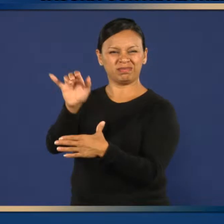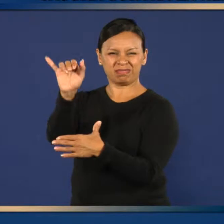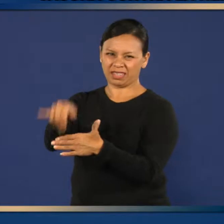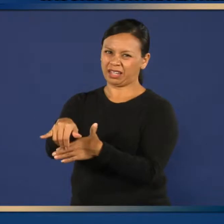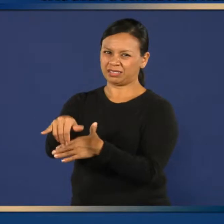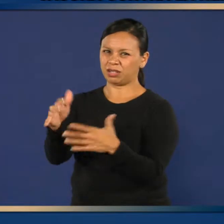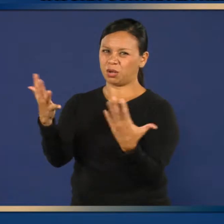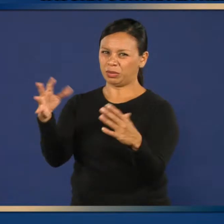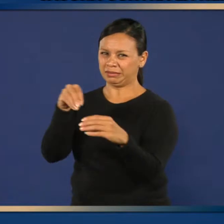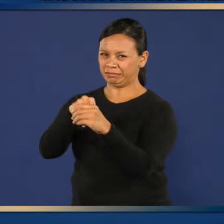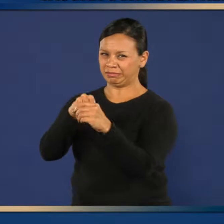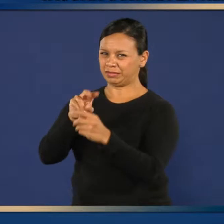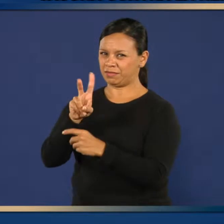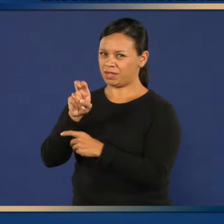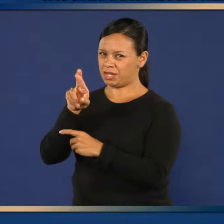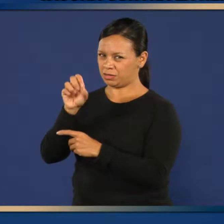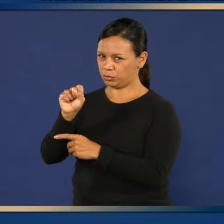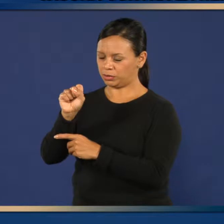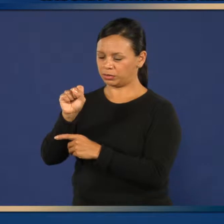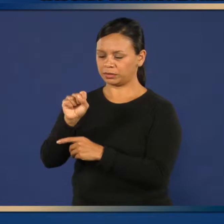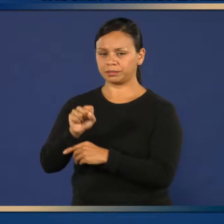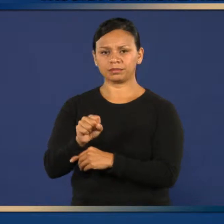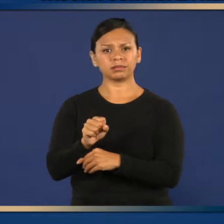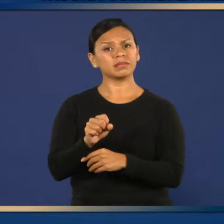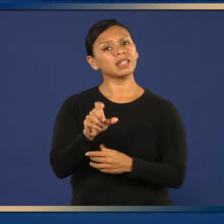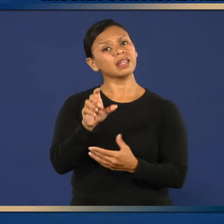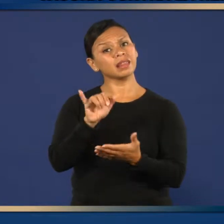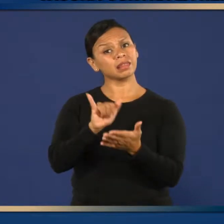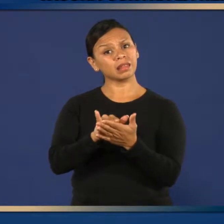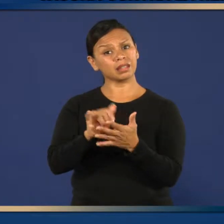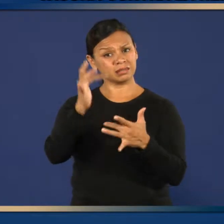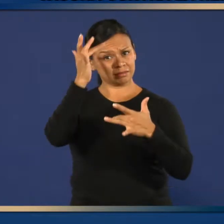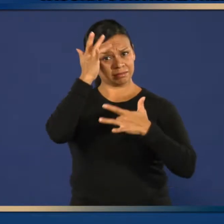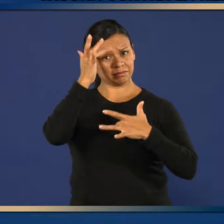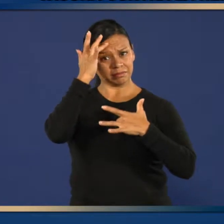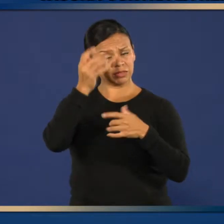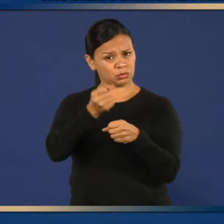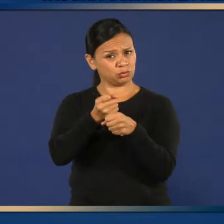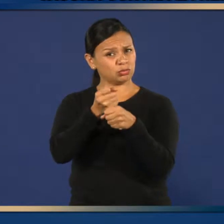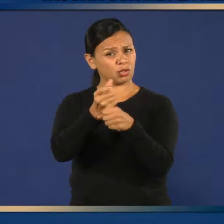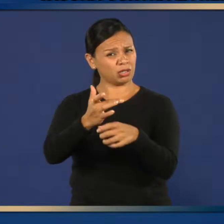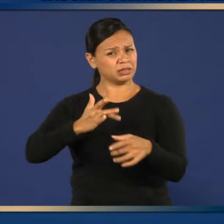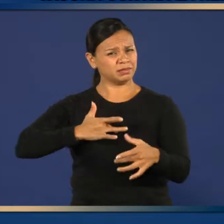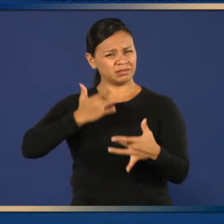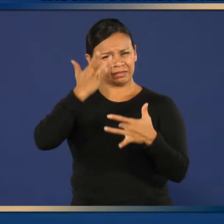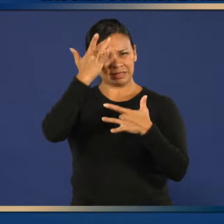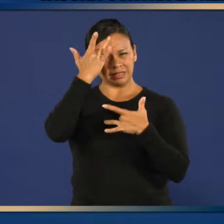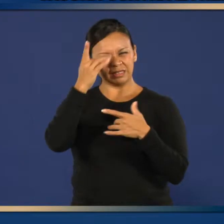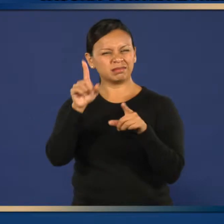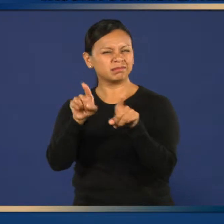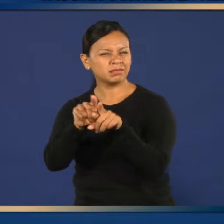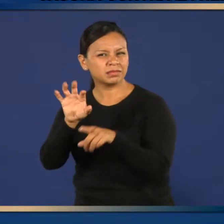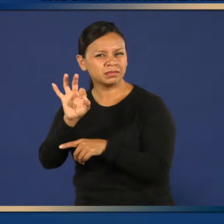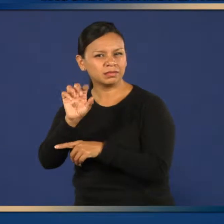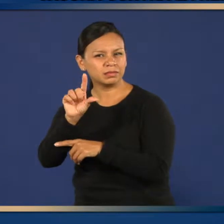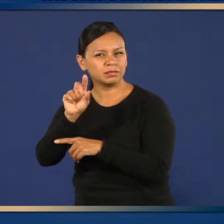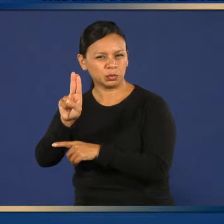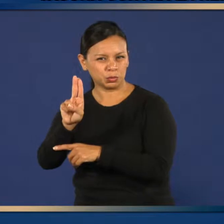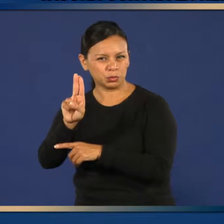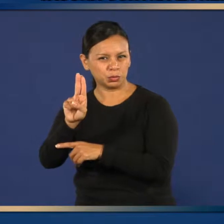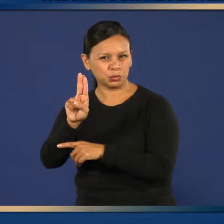la hepatitis a puede producir una enfermedad leve similar a la gripe también